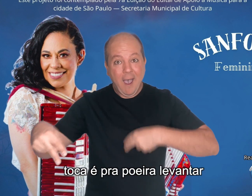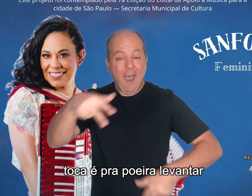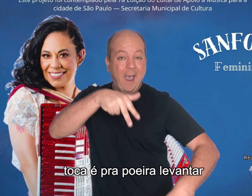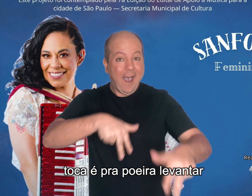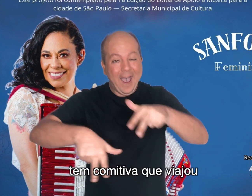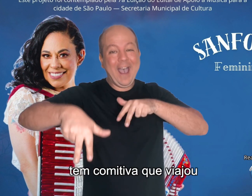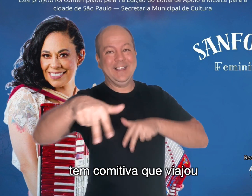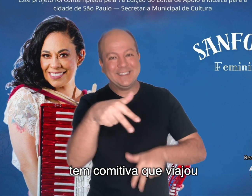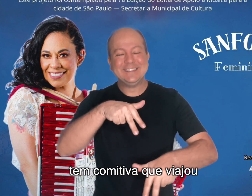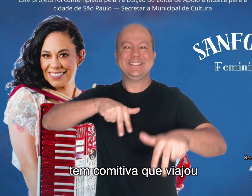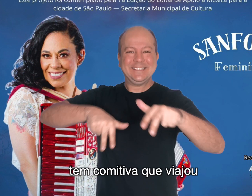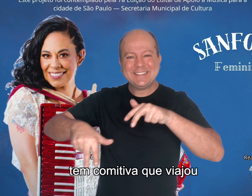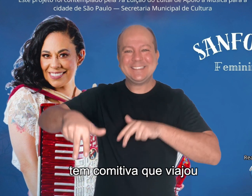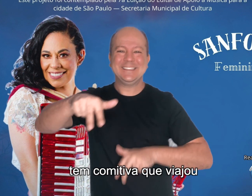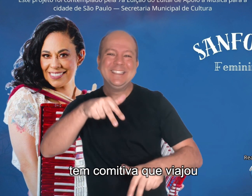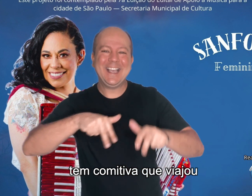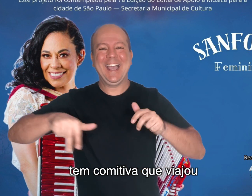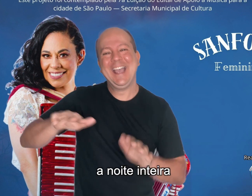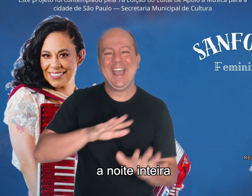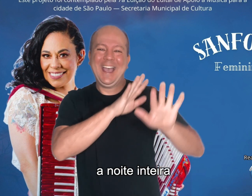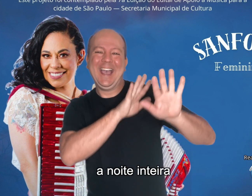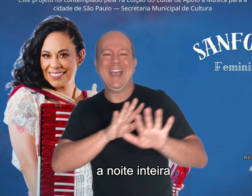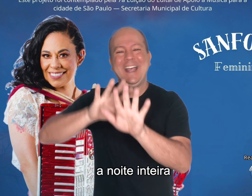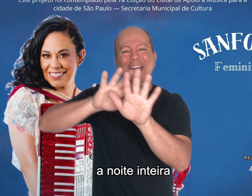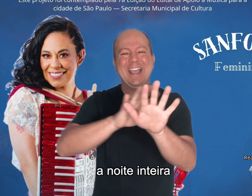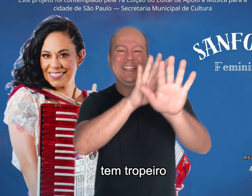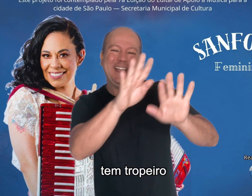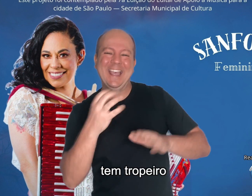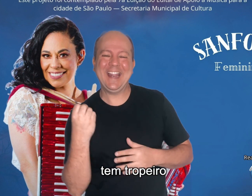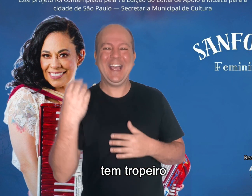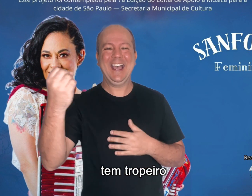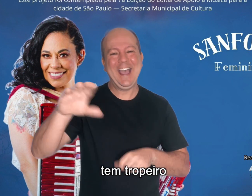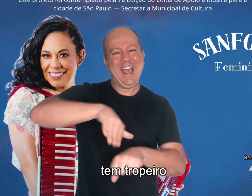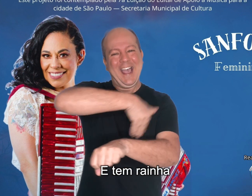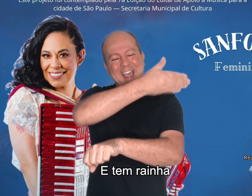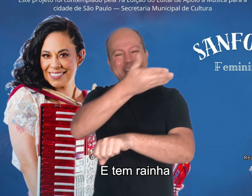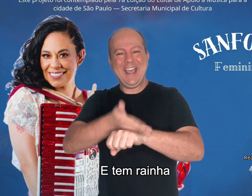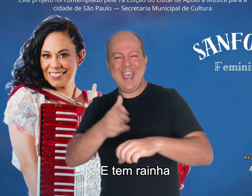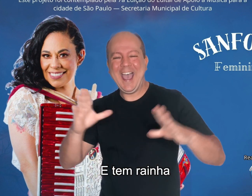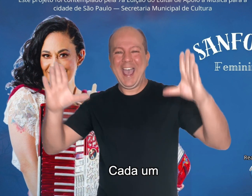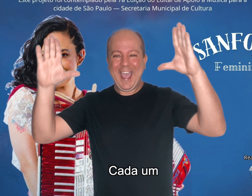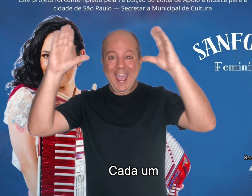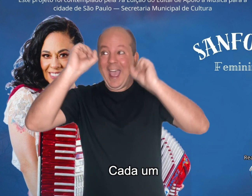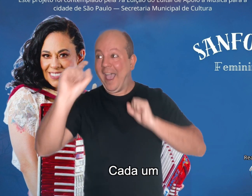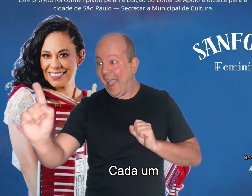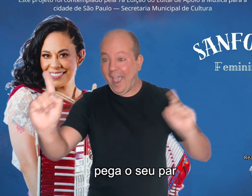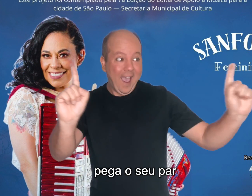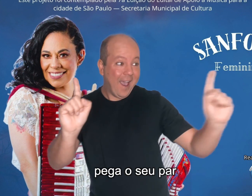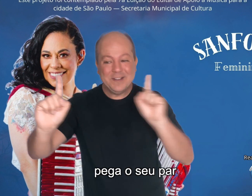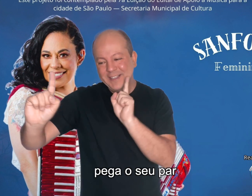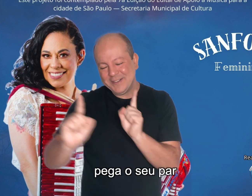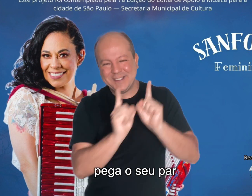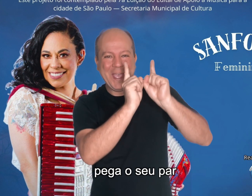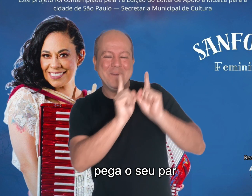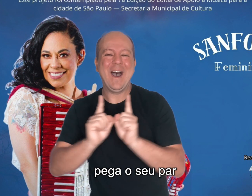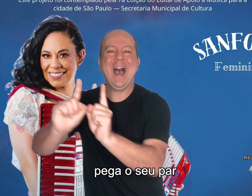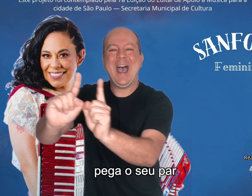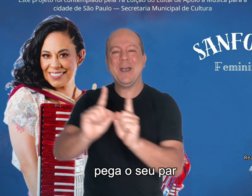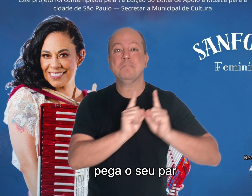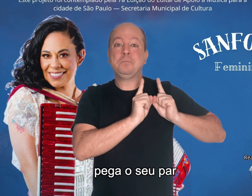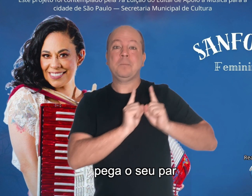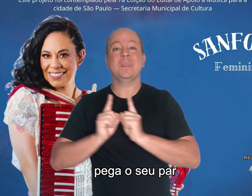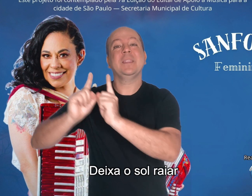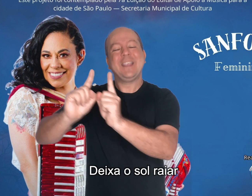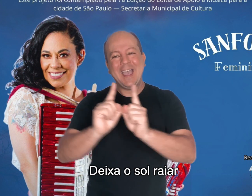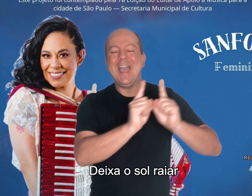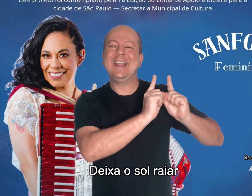levantar tem comitiva que viajou a noite inteira tem tropeiro e tem rainha cada um pega o seu